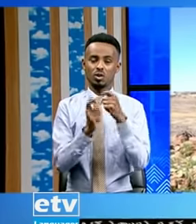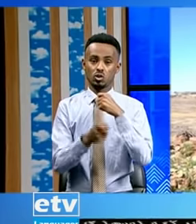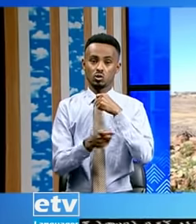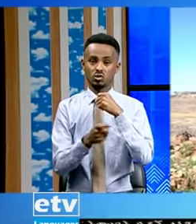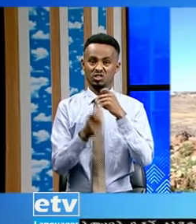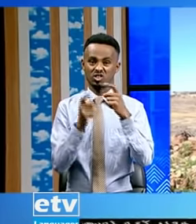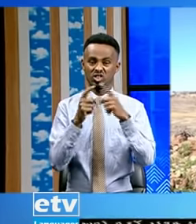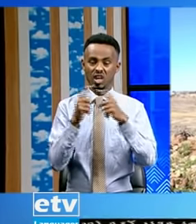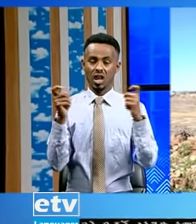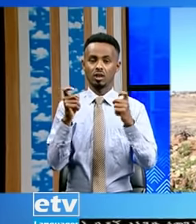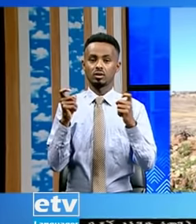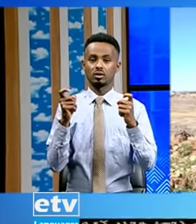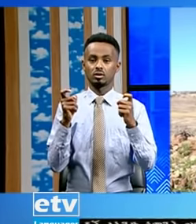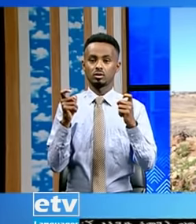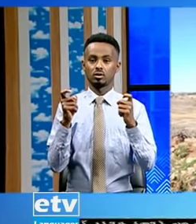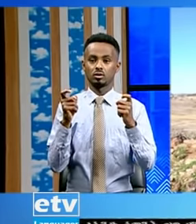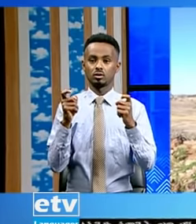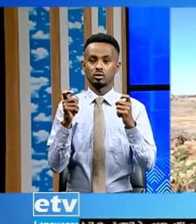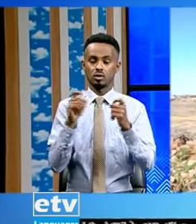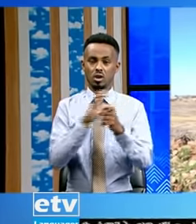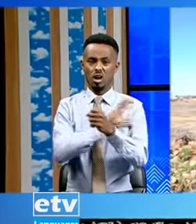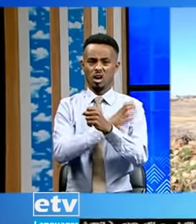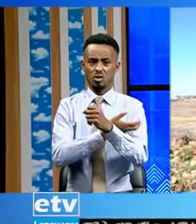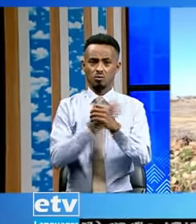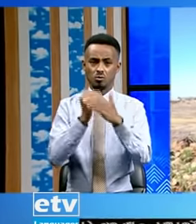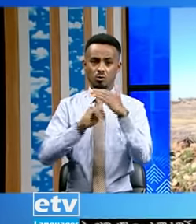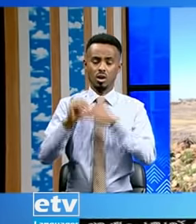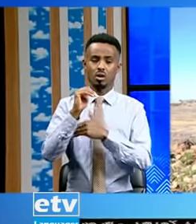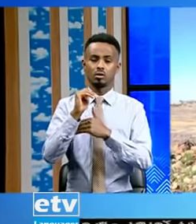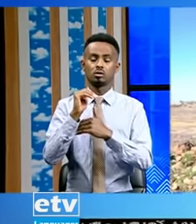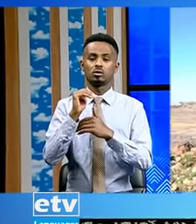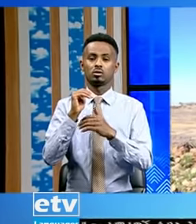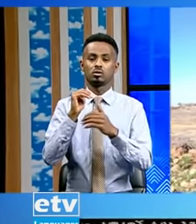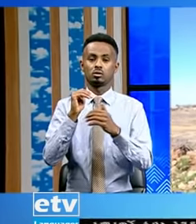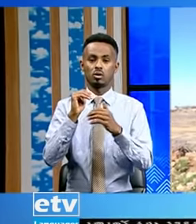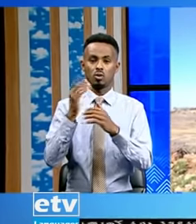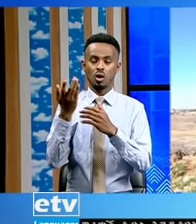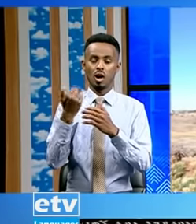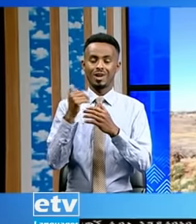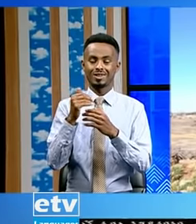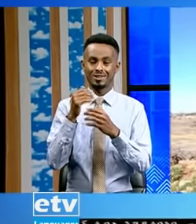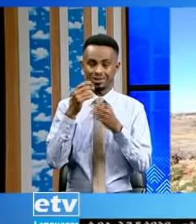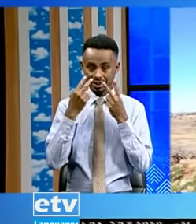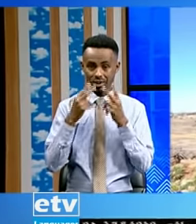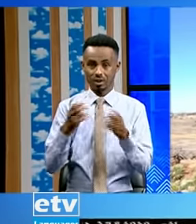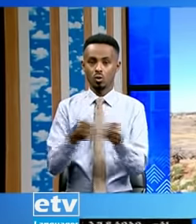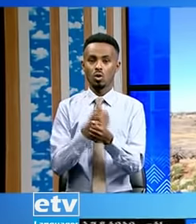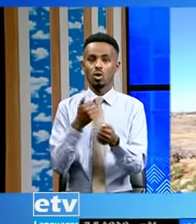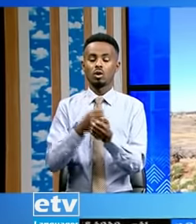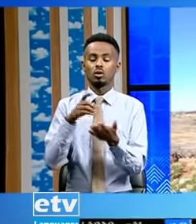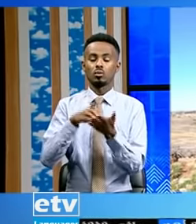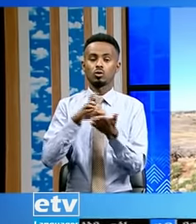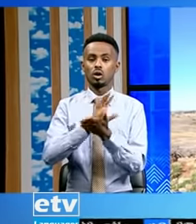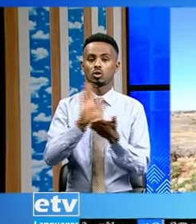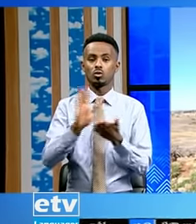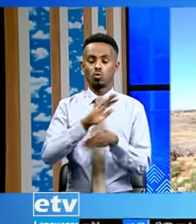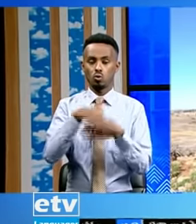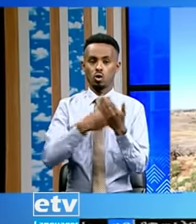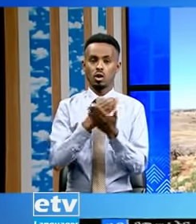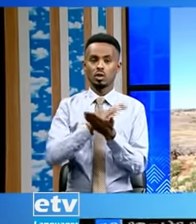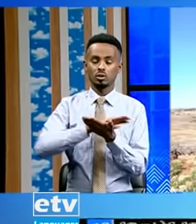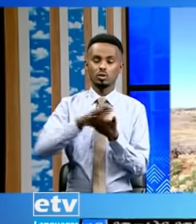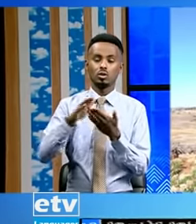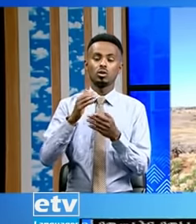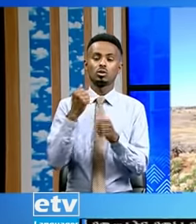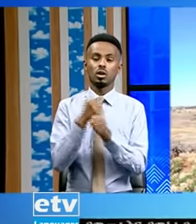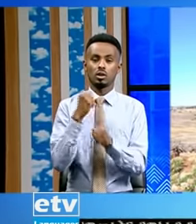ጠላት ከአቅሙ በላይ የሚያስፈራራ ቢፎክረውን ጠላት አስታክሰው ከተሞቻቸውን ግዛቶቻቸውን የሚያጸዱበት